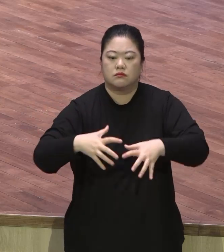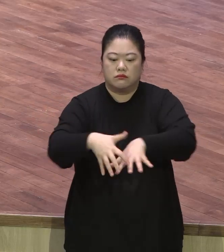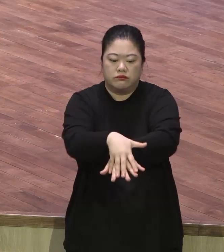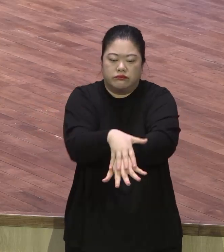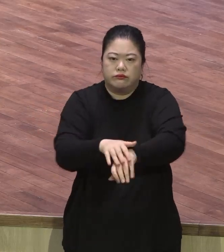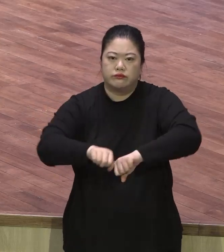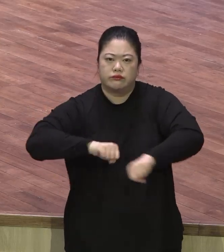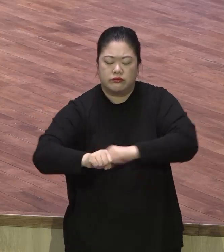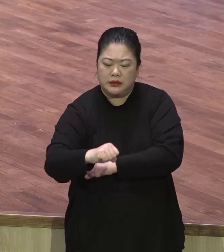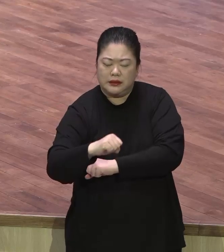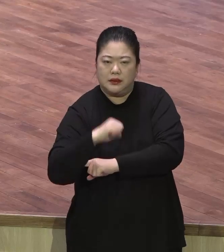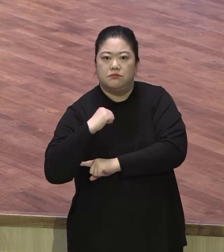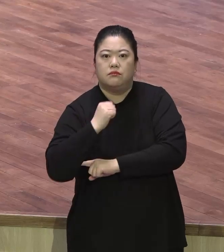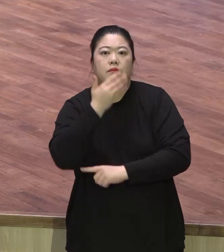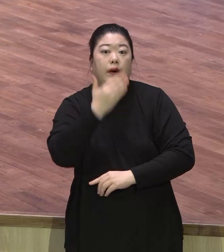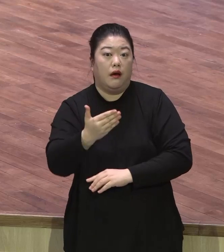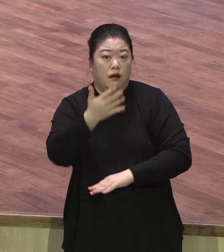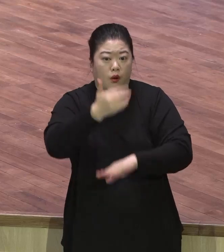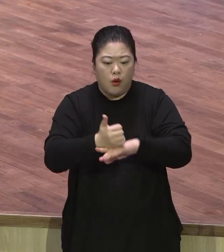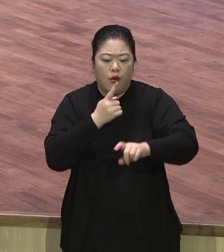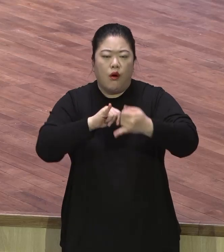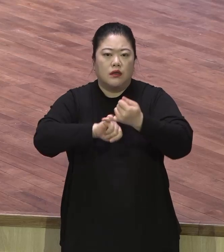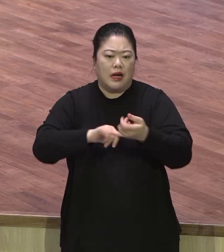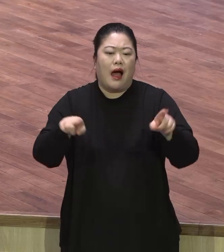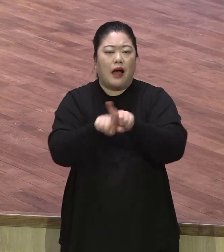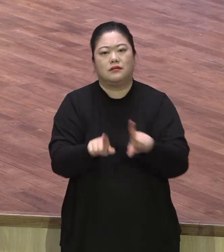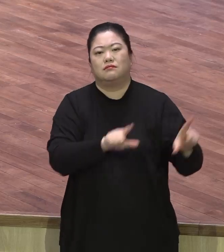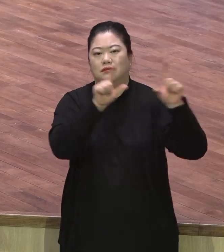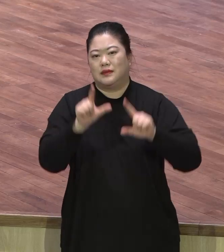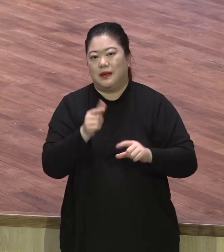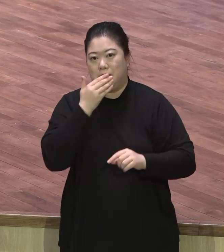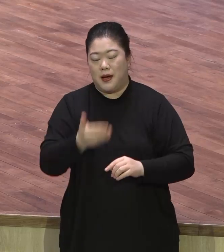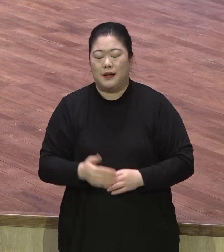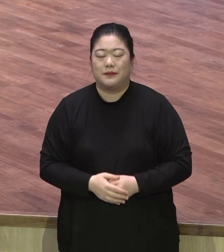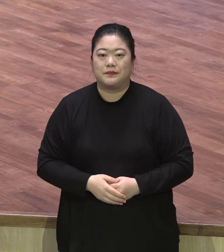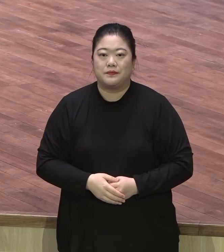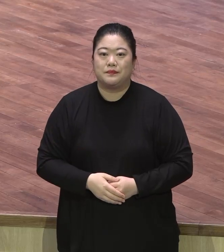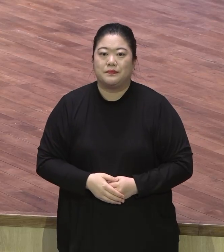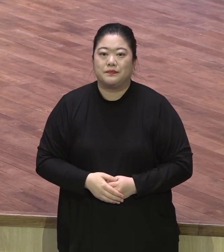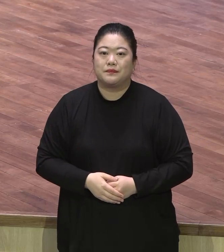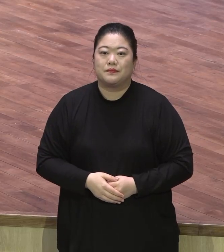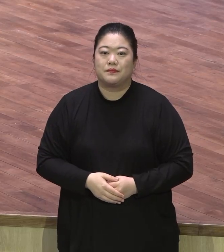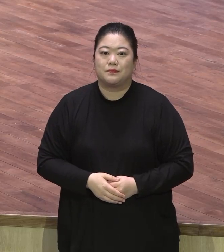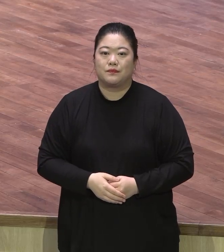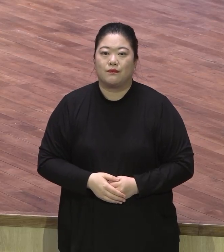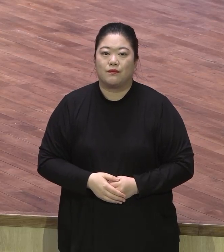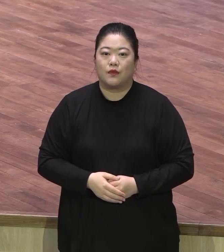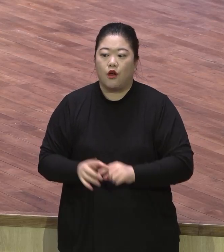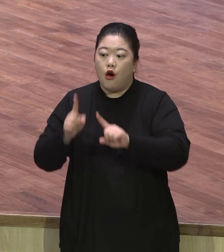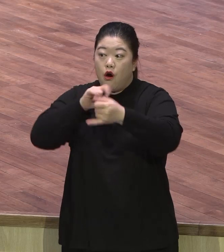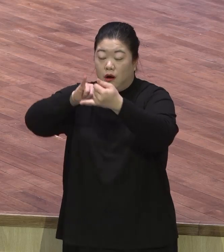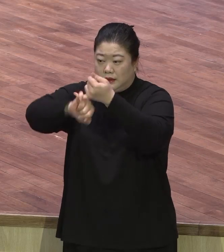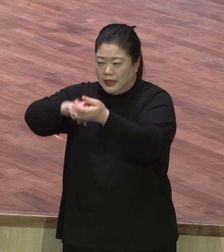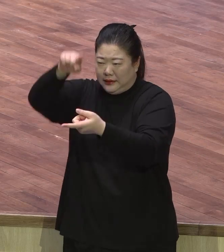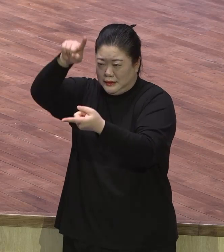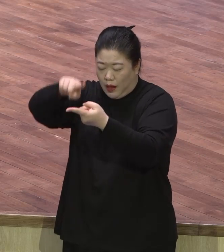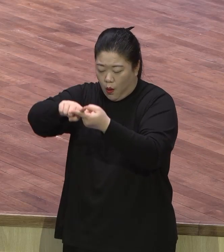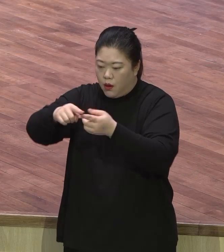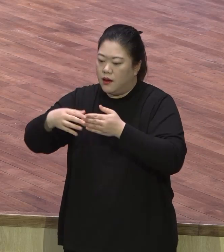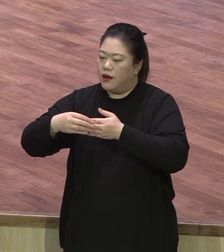공동체의 축복을 누리게 되죠. 우리 영경모드 선생님들 이렇게 은약이 이끄는 삶을 통해서